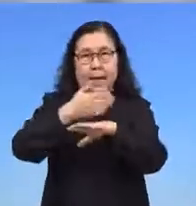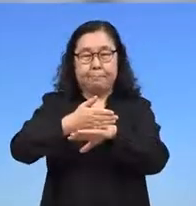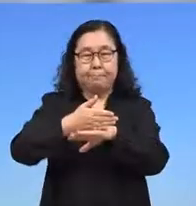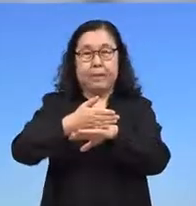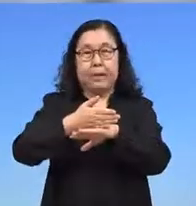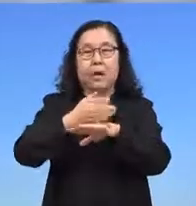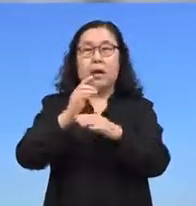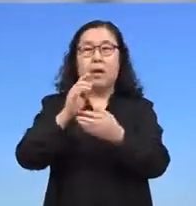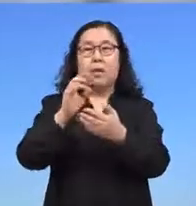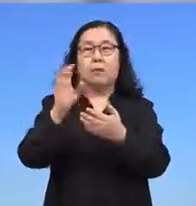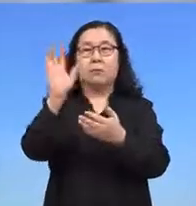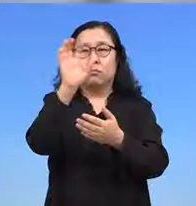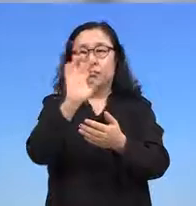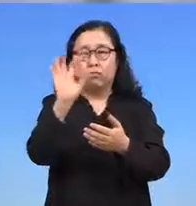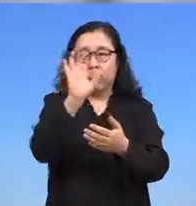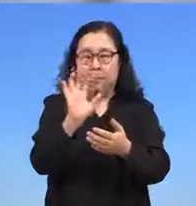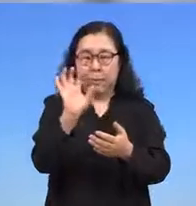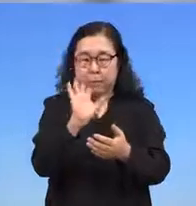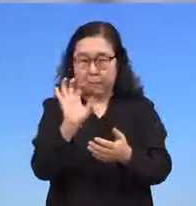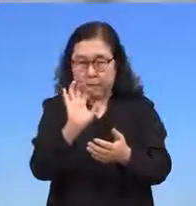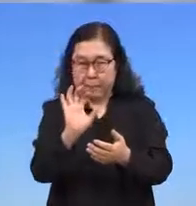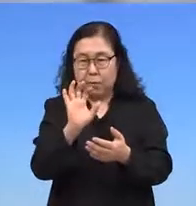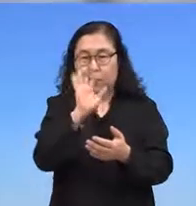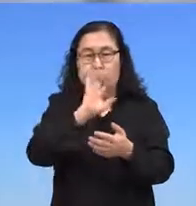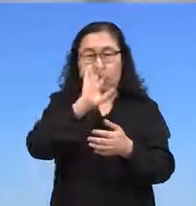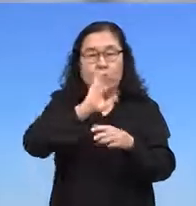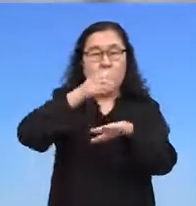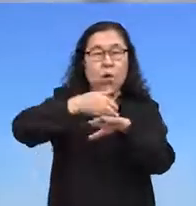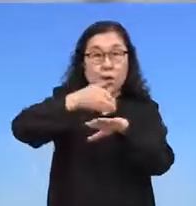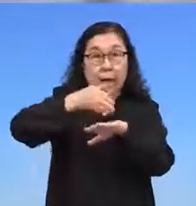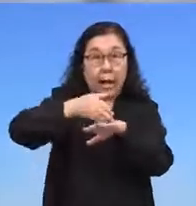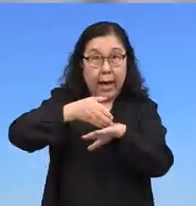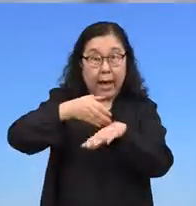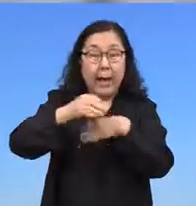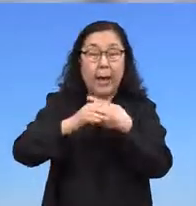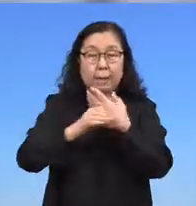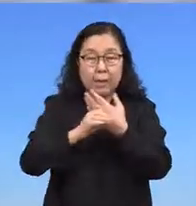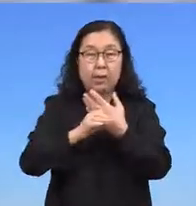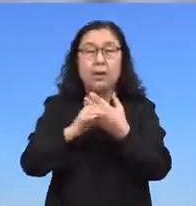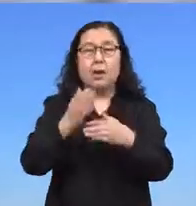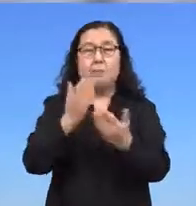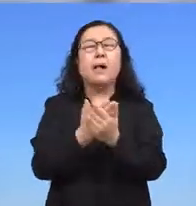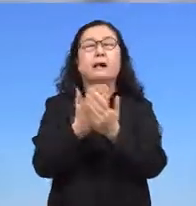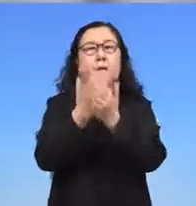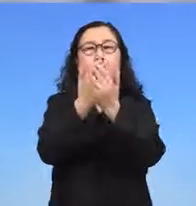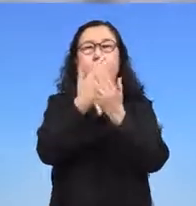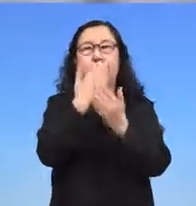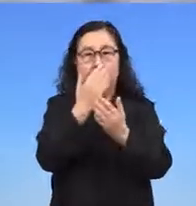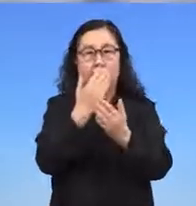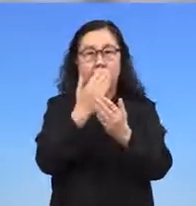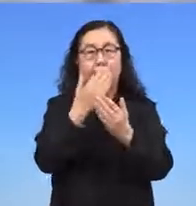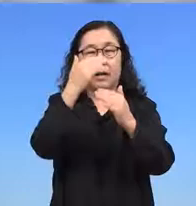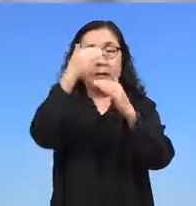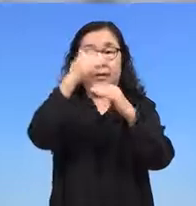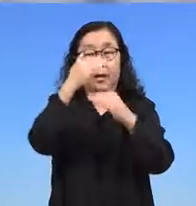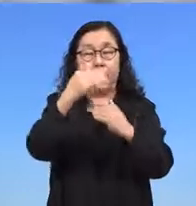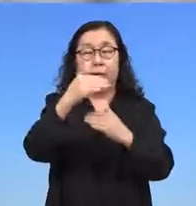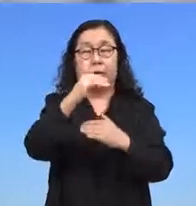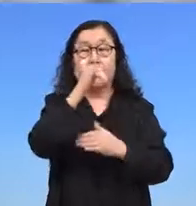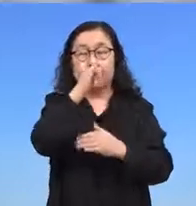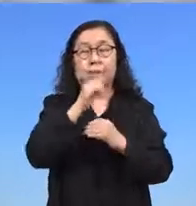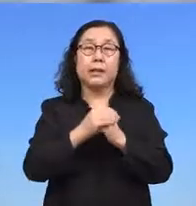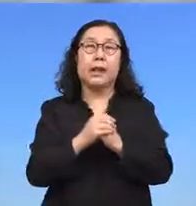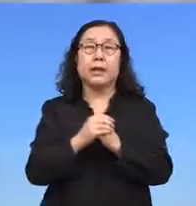훈련을 통해서 이 감사는 발전되어 갈 수 있다, 그런 내용을 담은 책인데요.